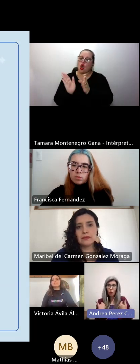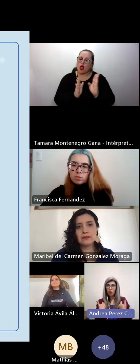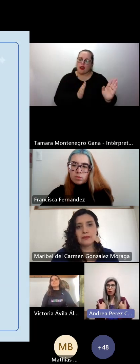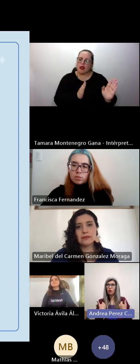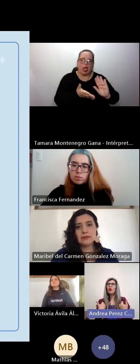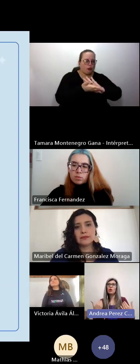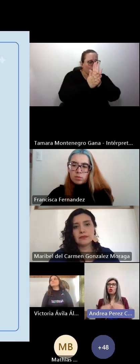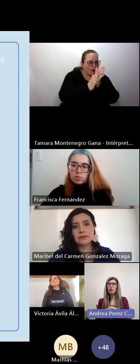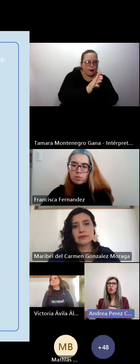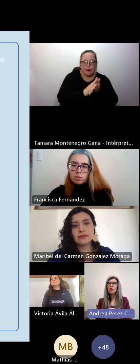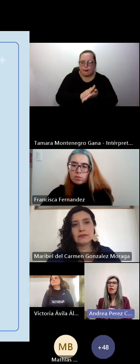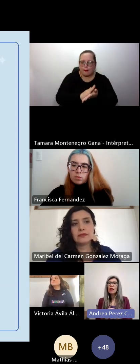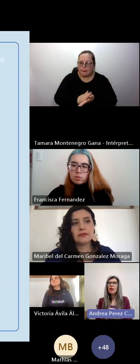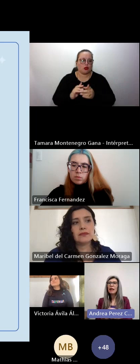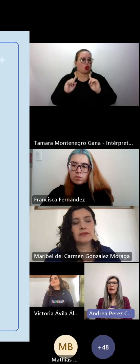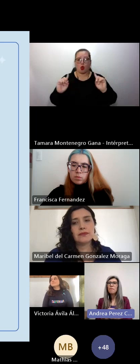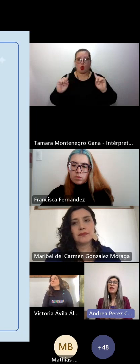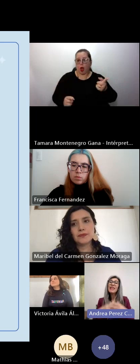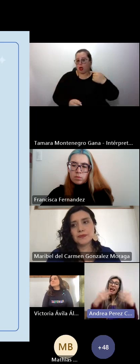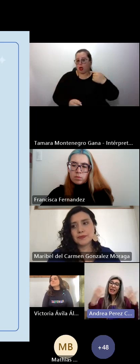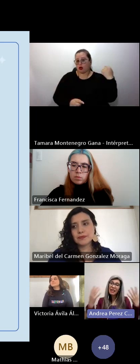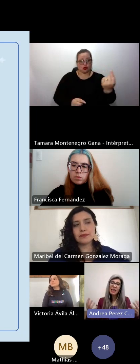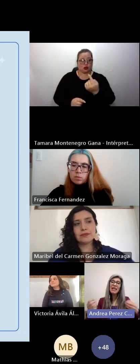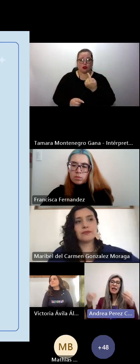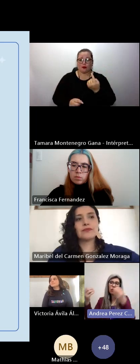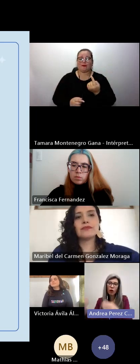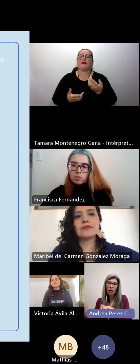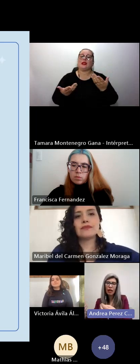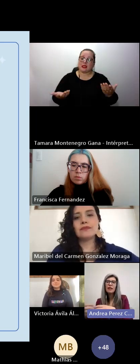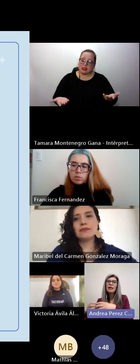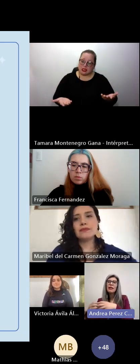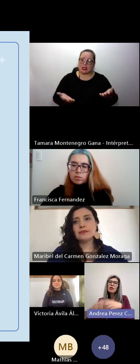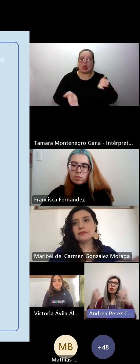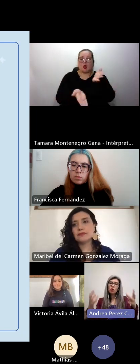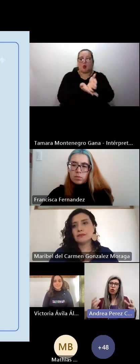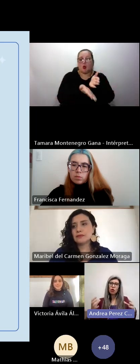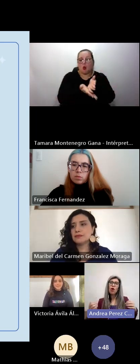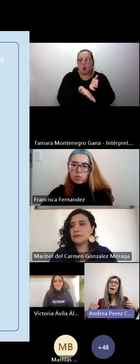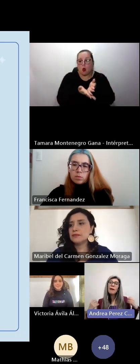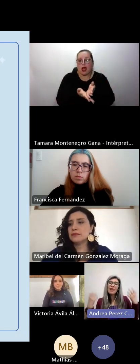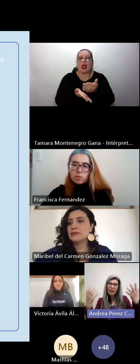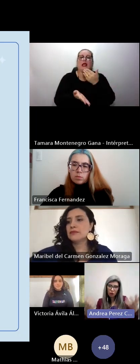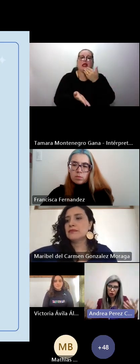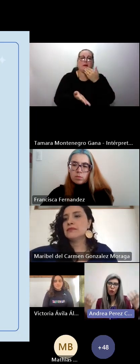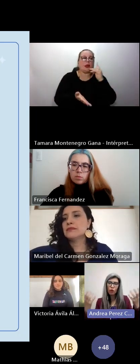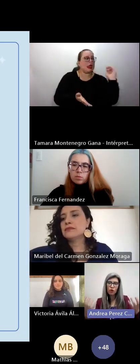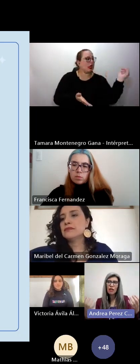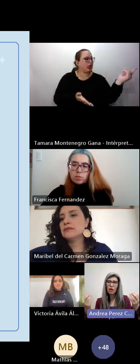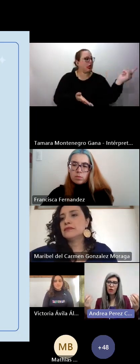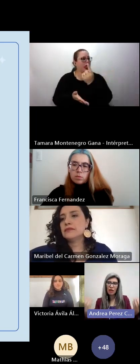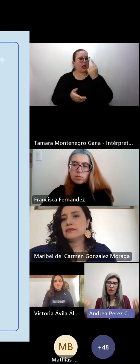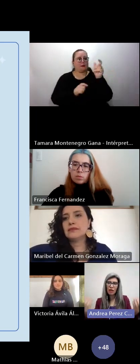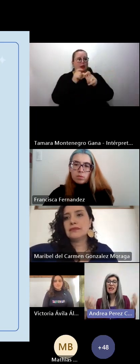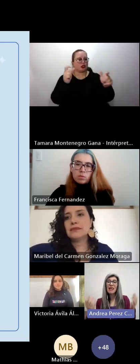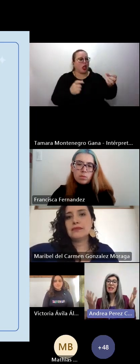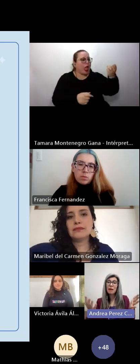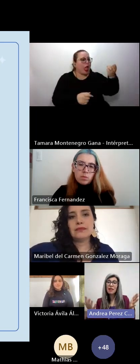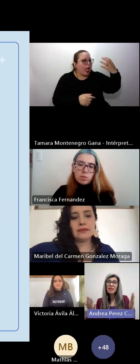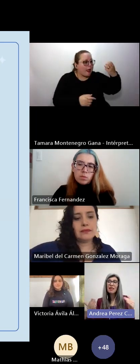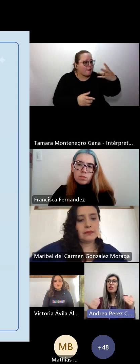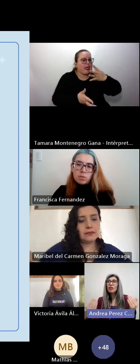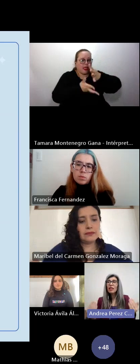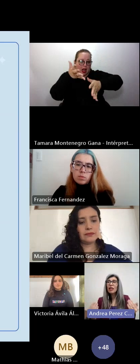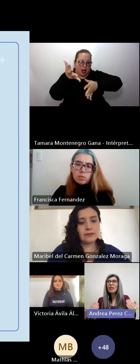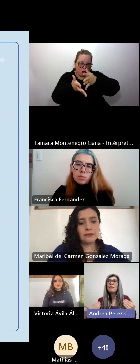como ocurre con todos nosotros, y a que en la escuela y en su entorno aprendan los adultos lengua de señas,